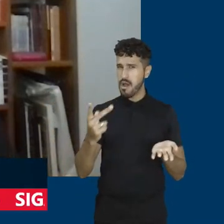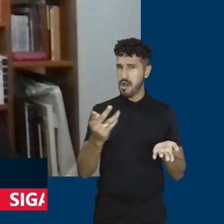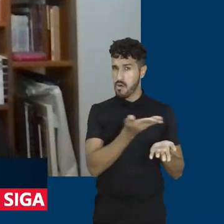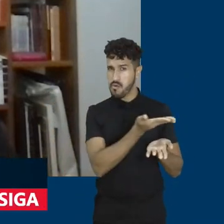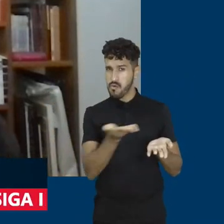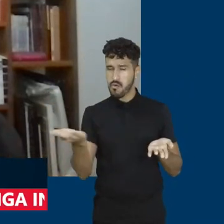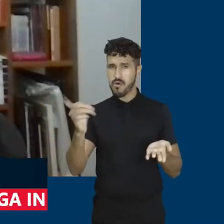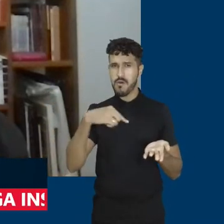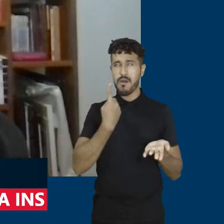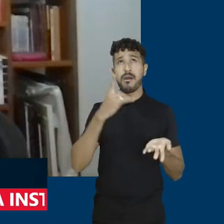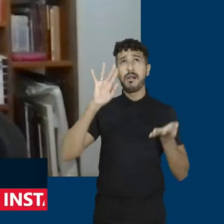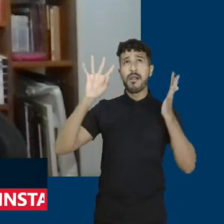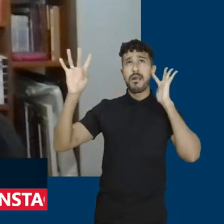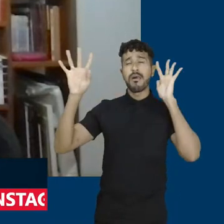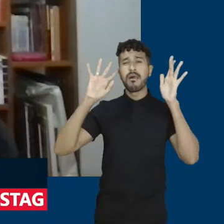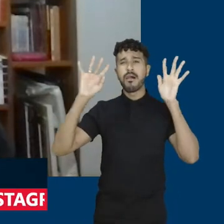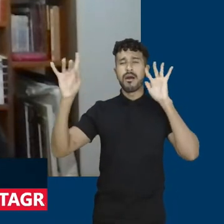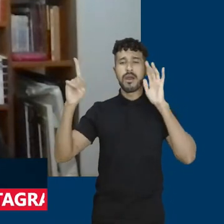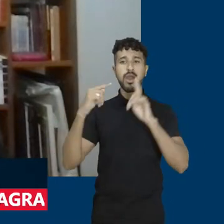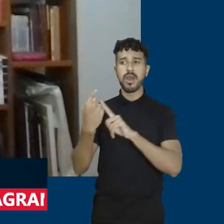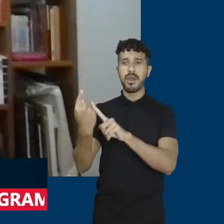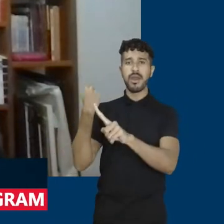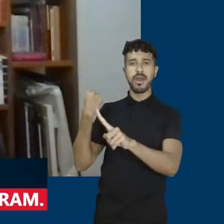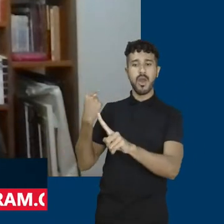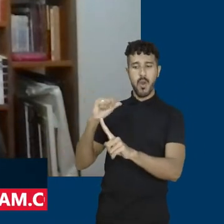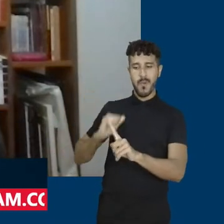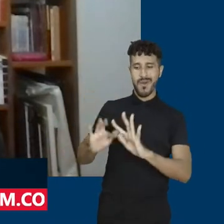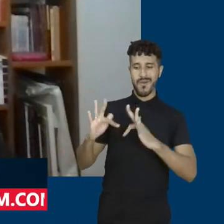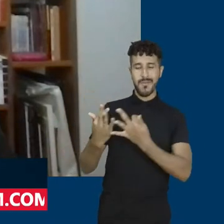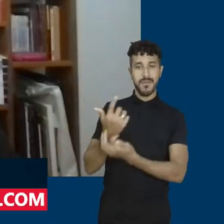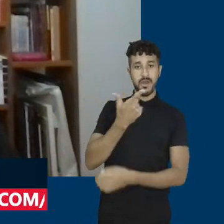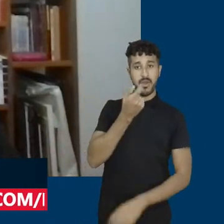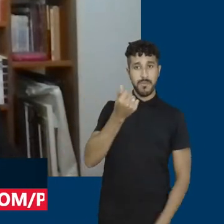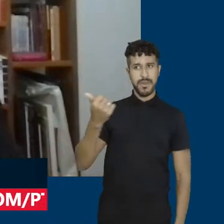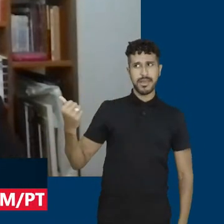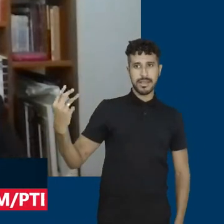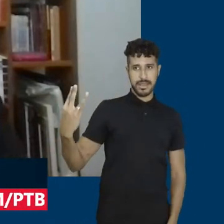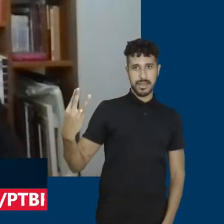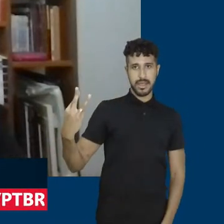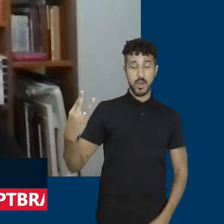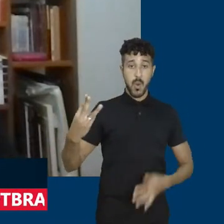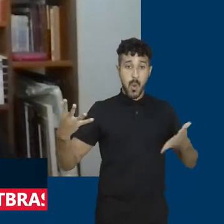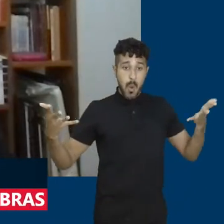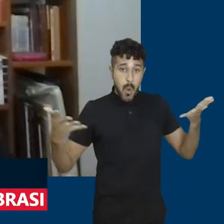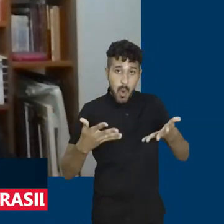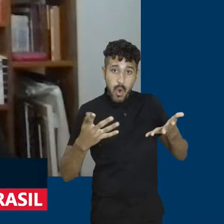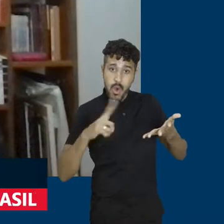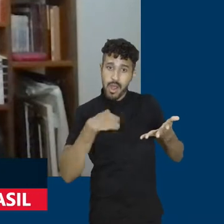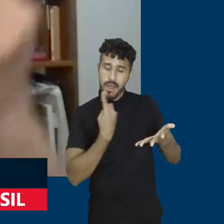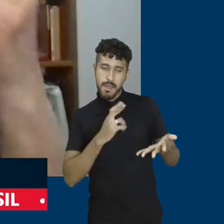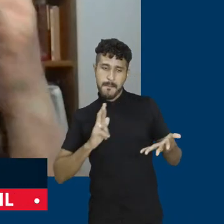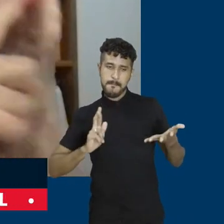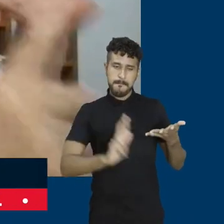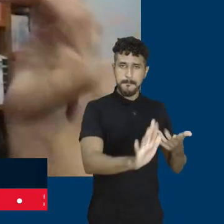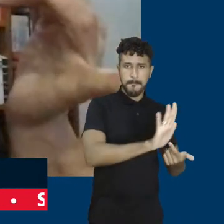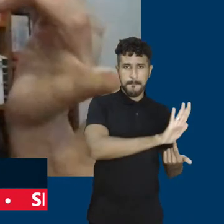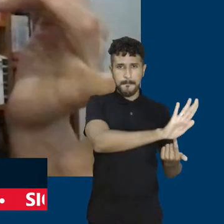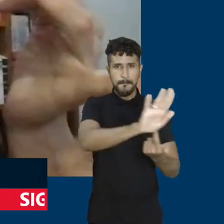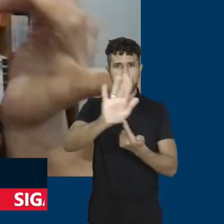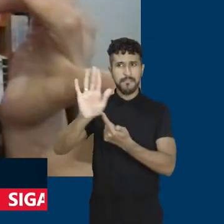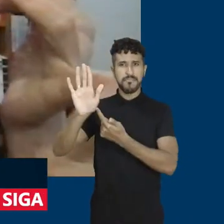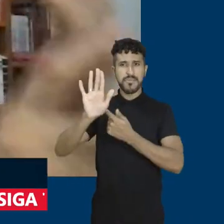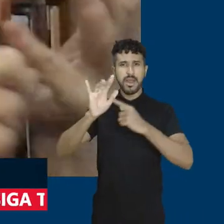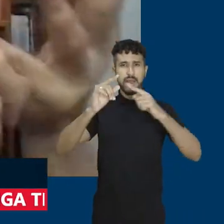a gente pensasse lá, quando fez o Bolsa Família em 2003, que a gente hoje teria resultados mostrando redução